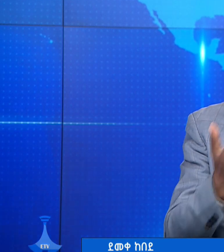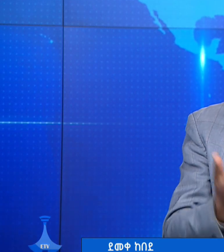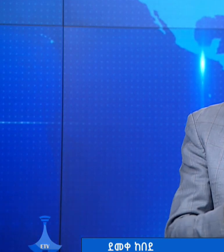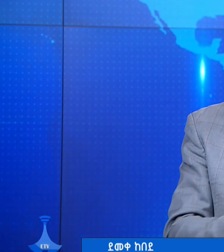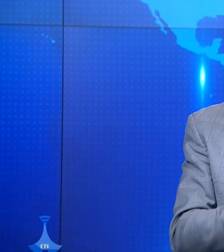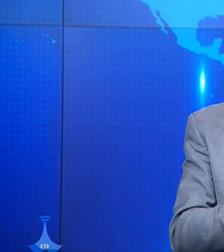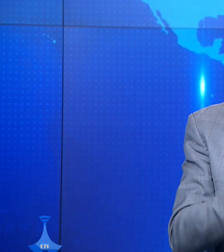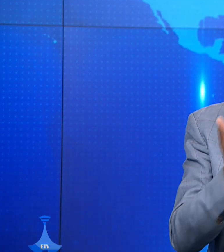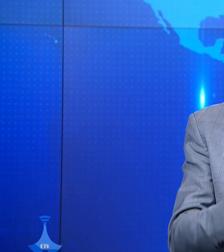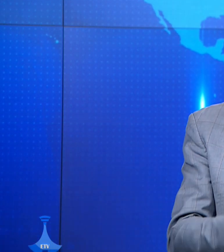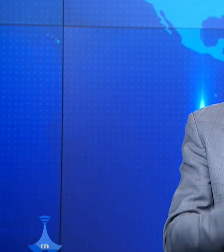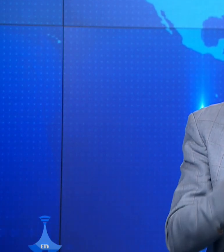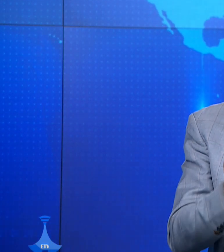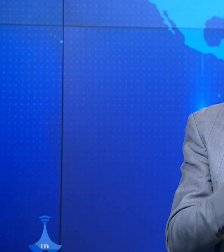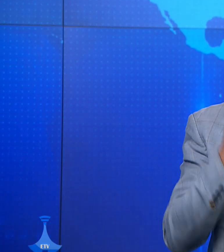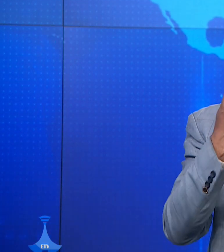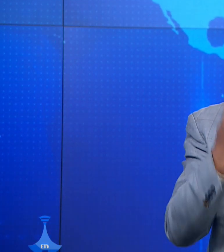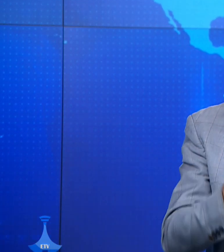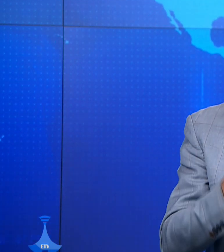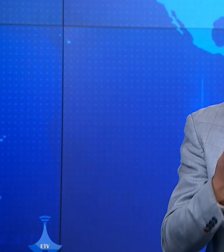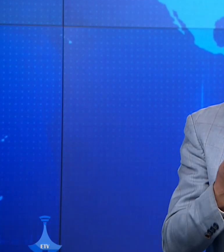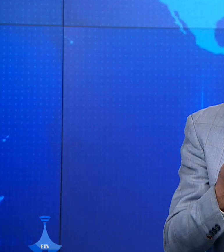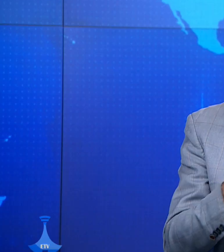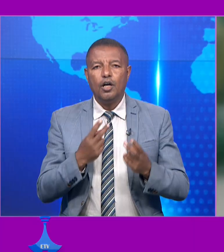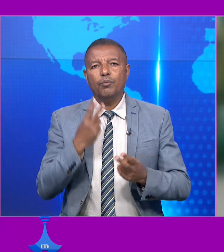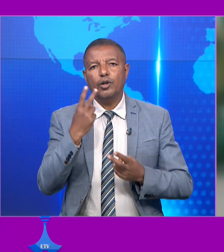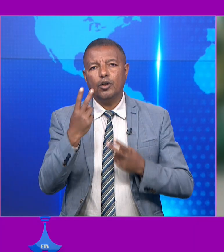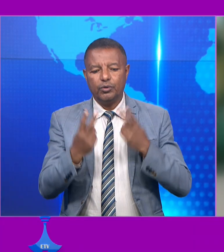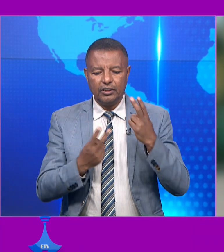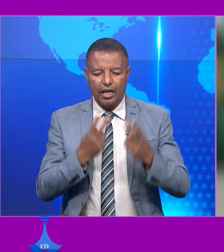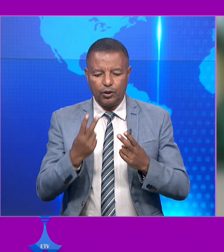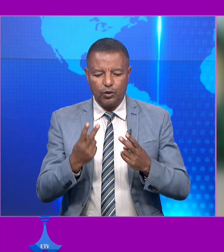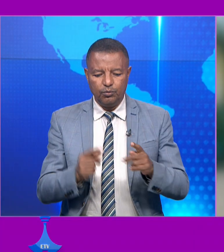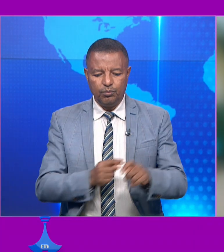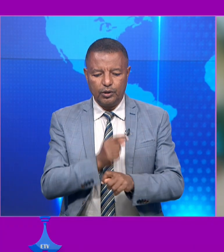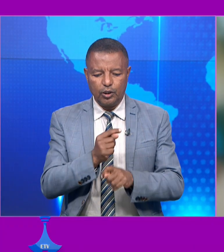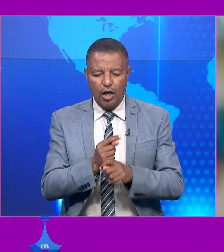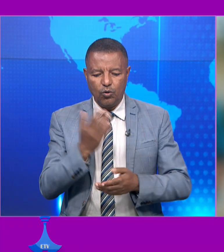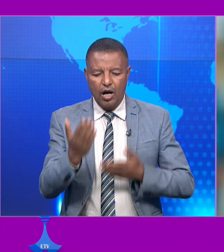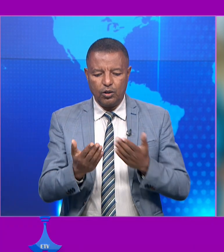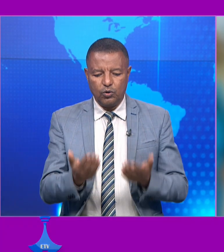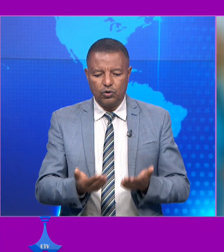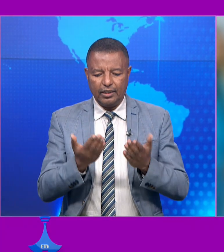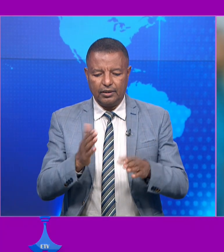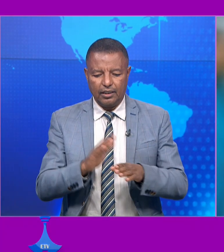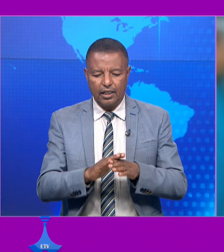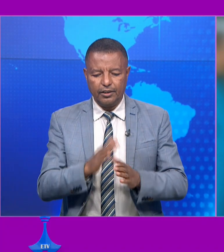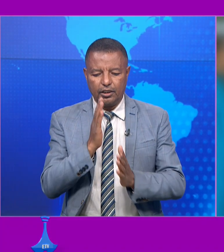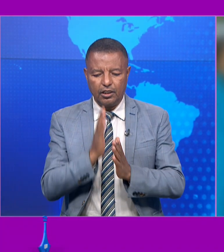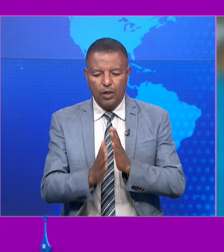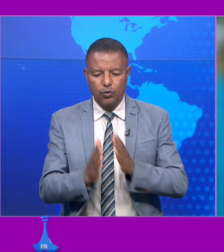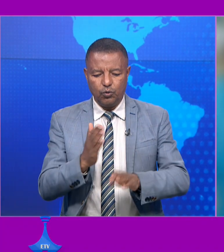ዜግነት አገልግሎት ተቋማዊ አገልግሎት አሰጣጥን ጎብኝተዋል። በጉብኝታቸውም በተቋሙ አገልግሎት አሰጣጥ